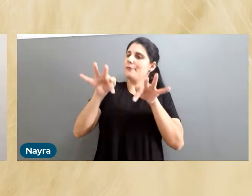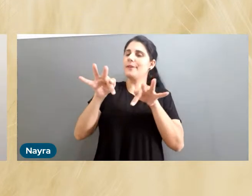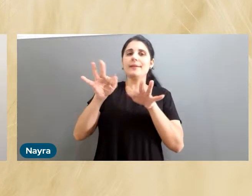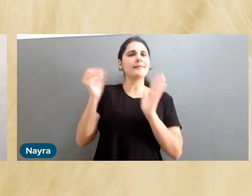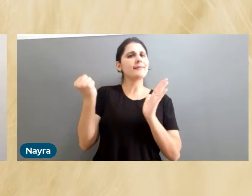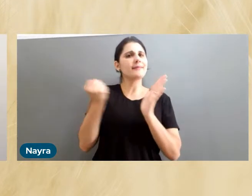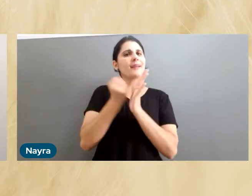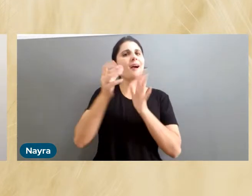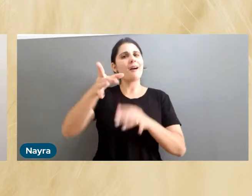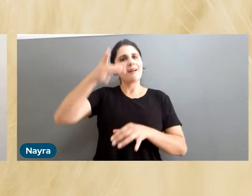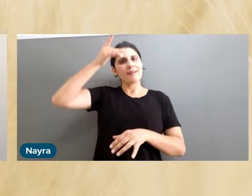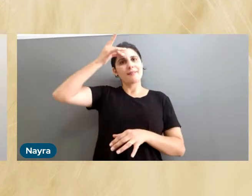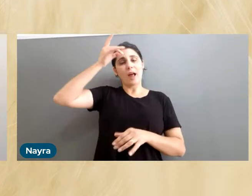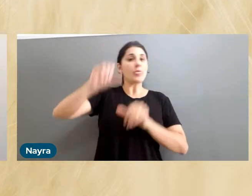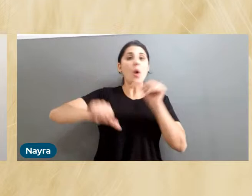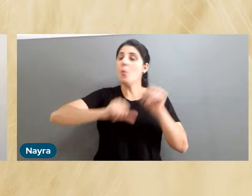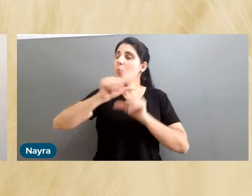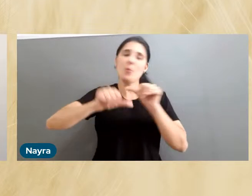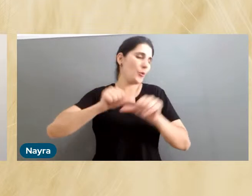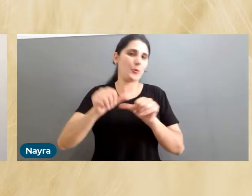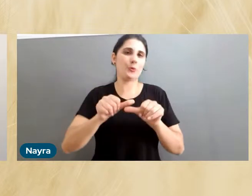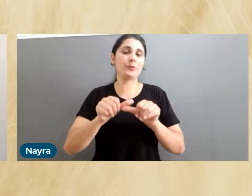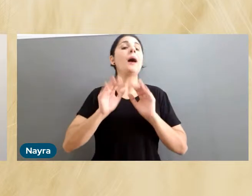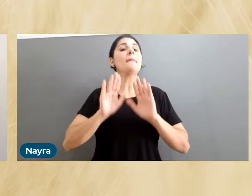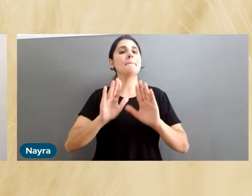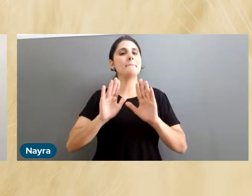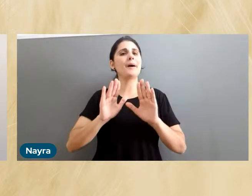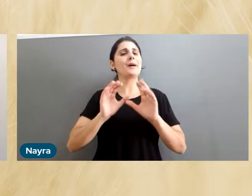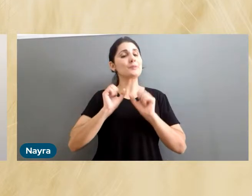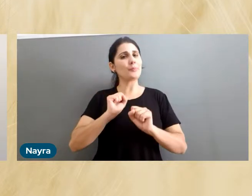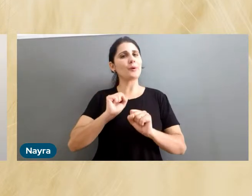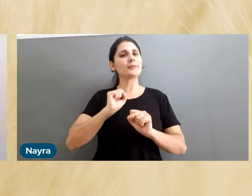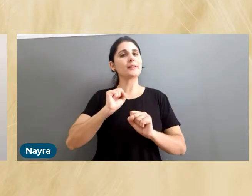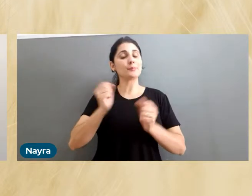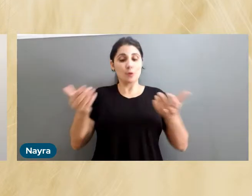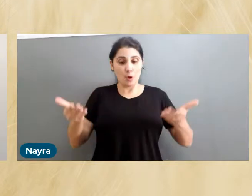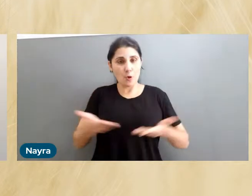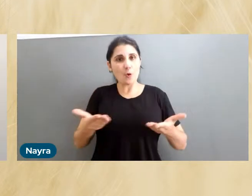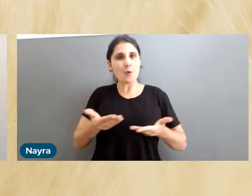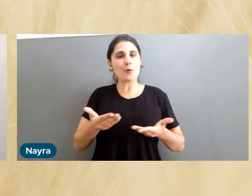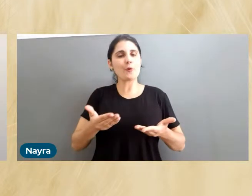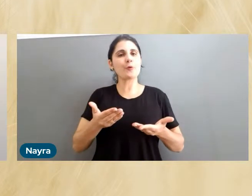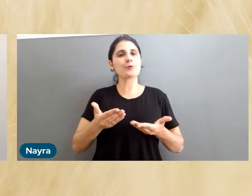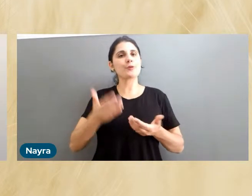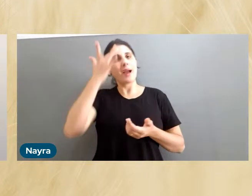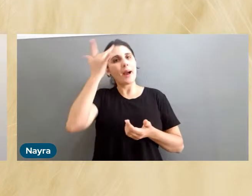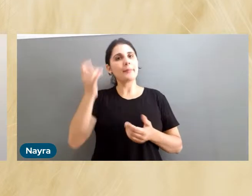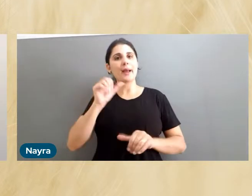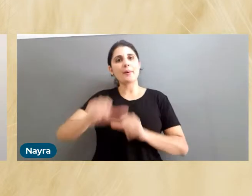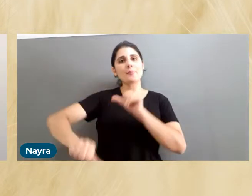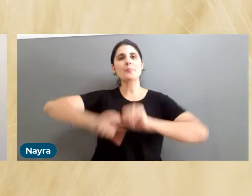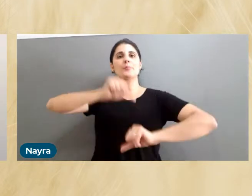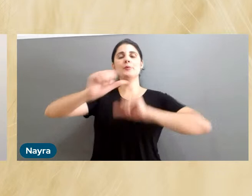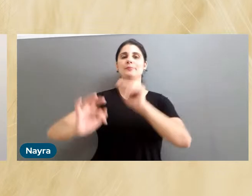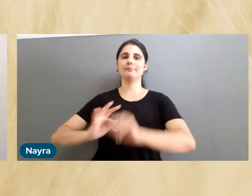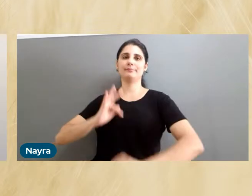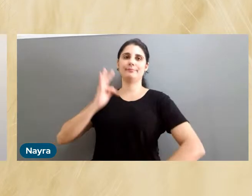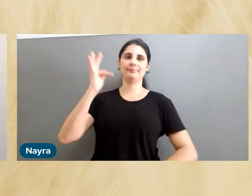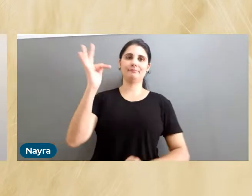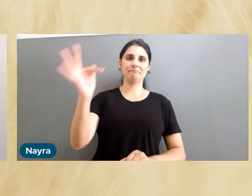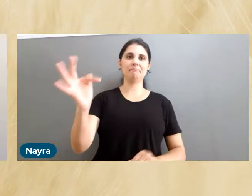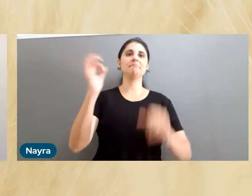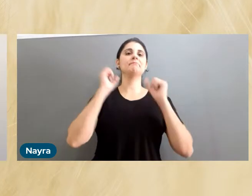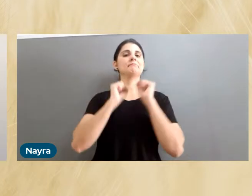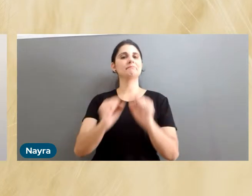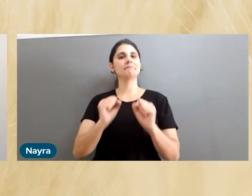vamos conseguir alterar isso, mas nós podemos começar hoje a alterar o nosso futuro. Nós podemos fazer